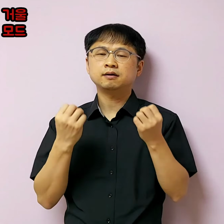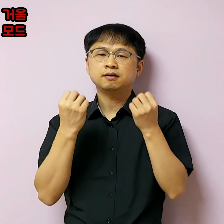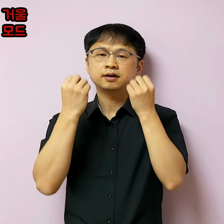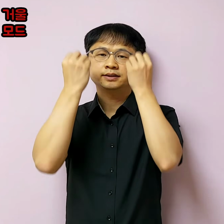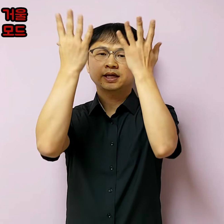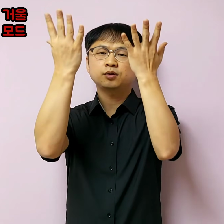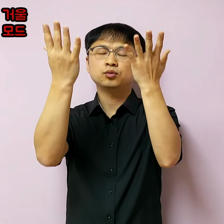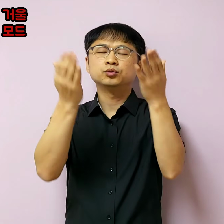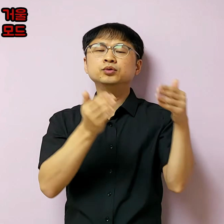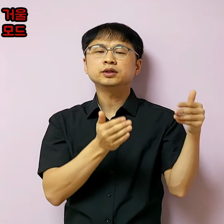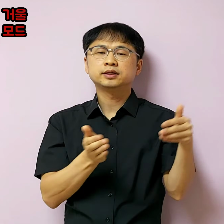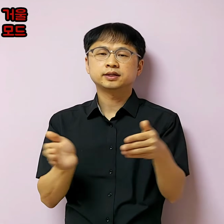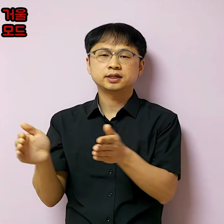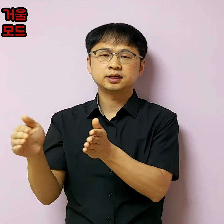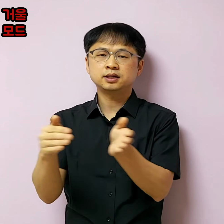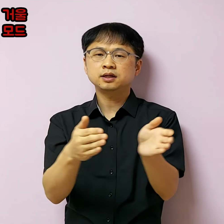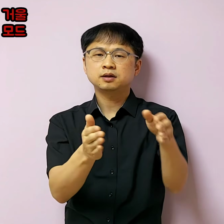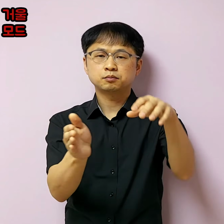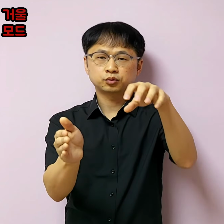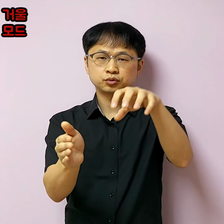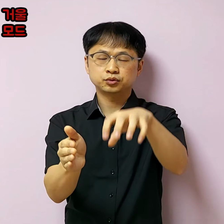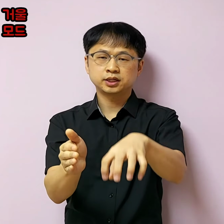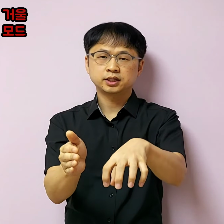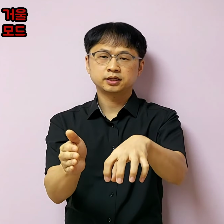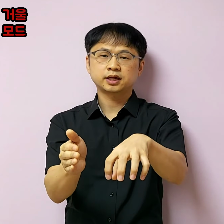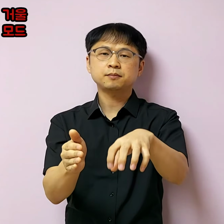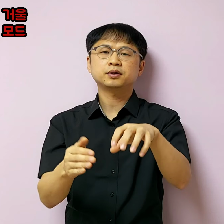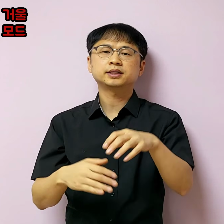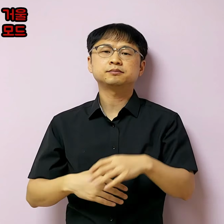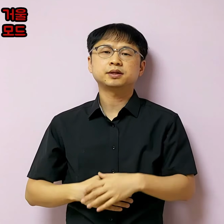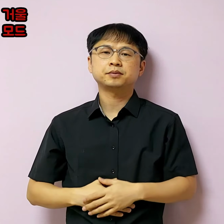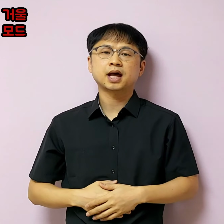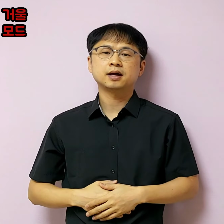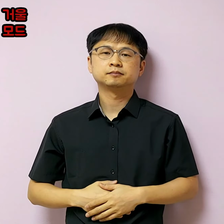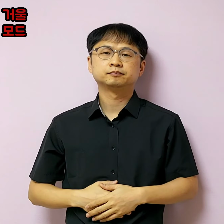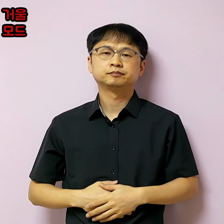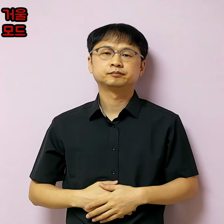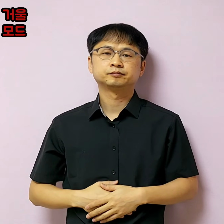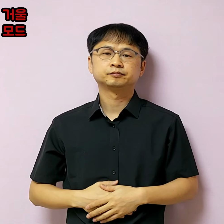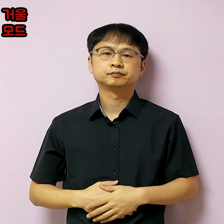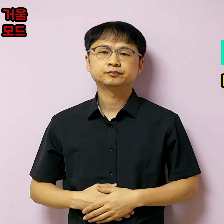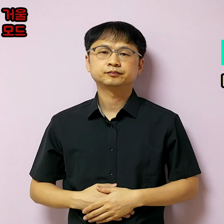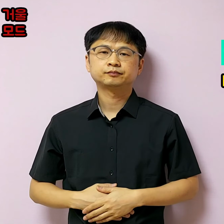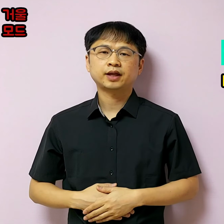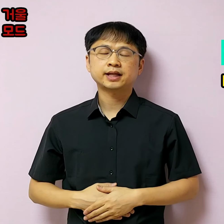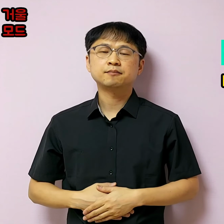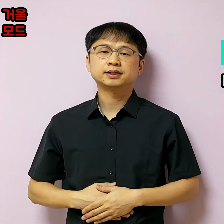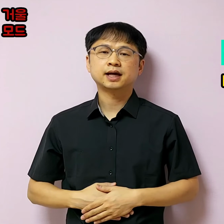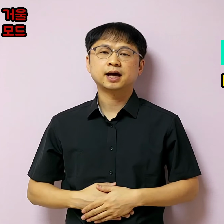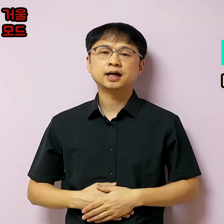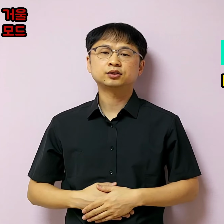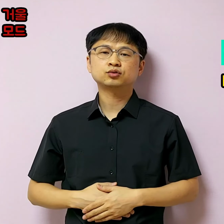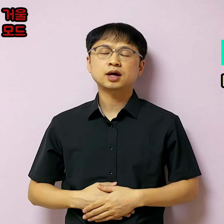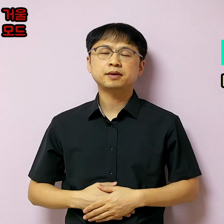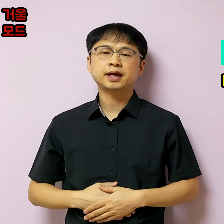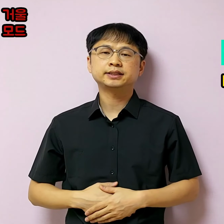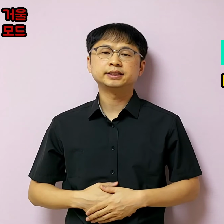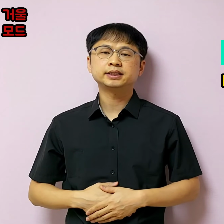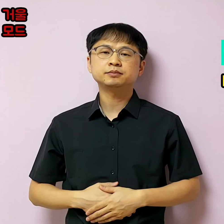그래서 새로운 길 모퉁이 이렇게 표현하시면 됩니다. 네, 다음 가사 익숙함에